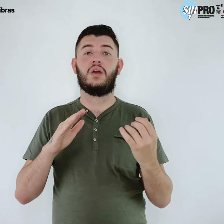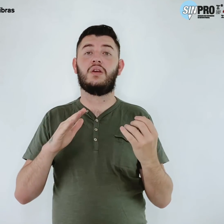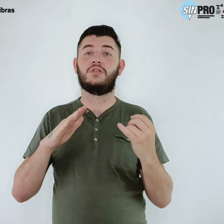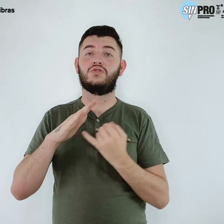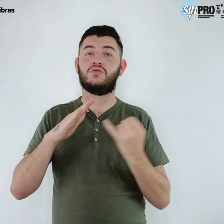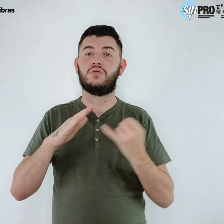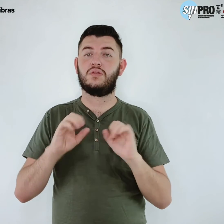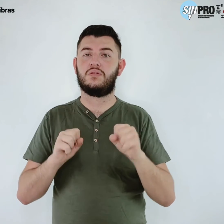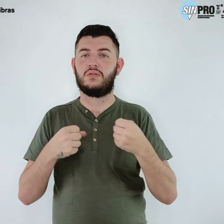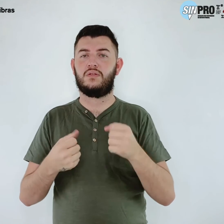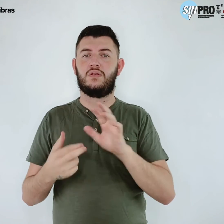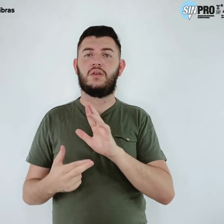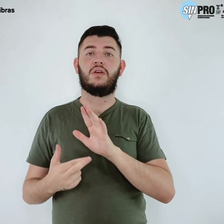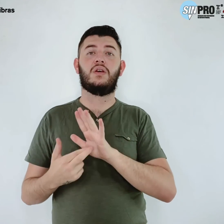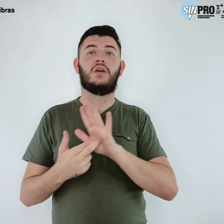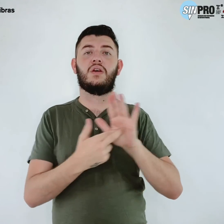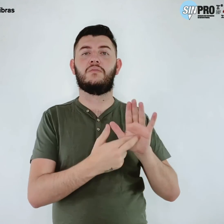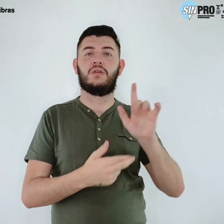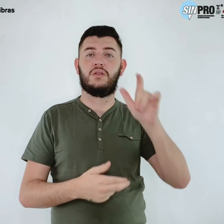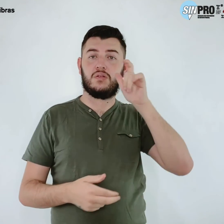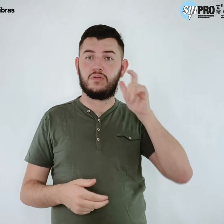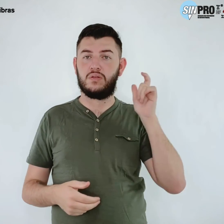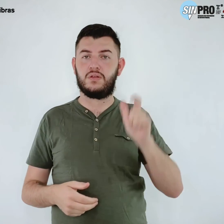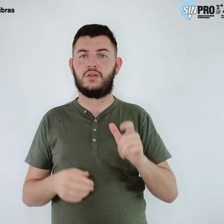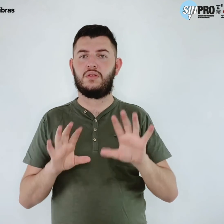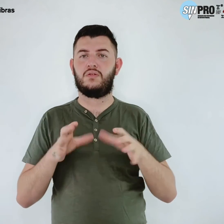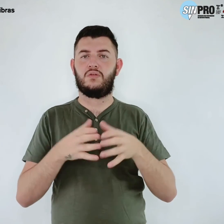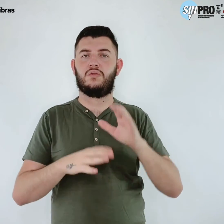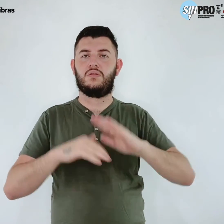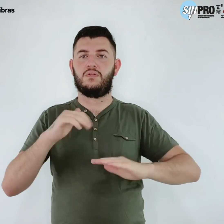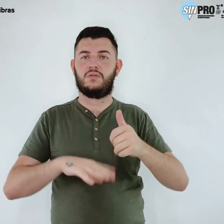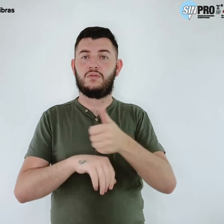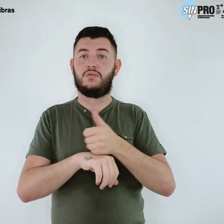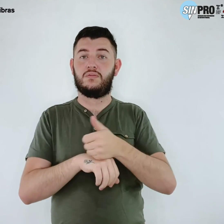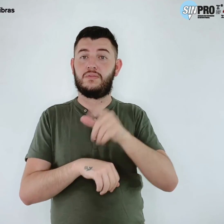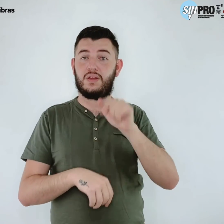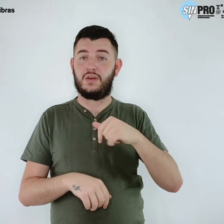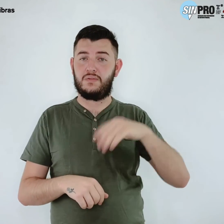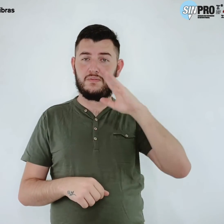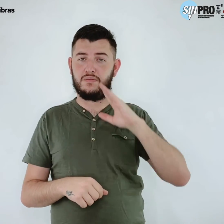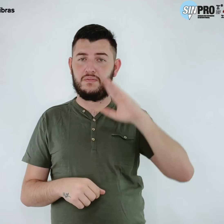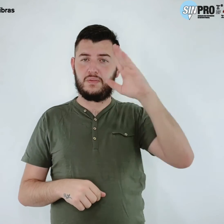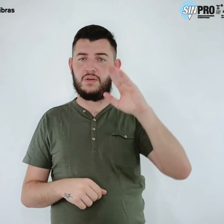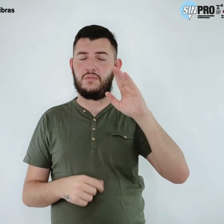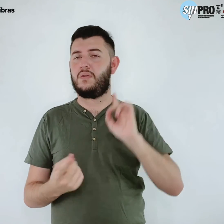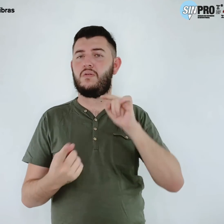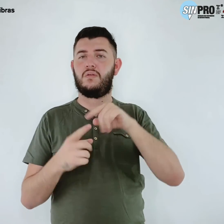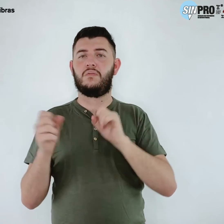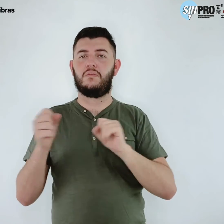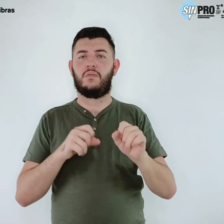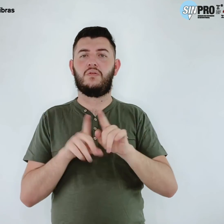entidade defende, as quais representam os interesses da categoria, é fundamental